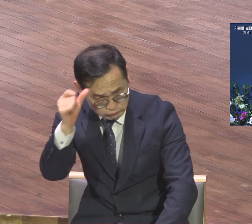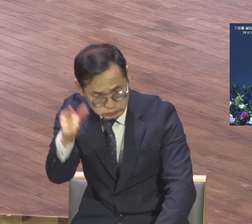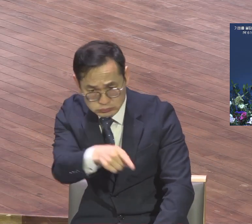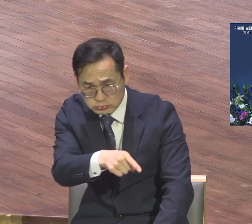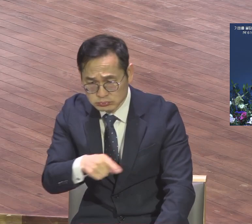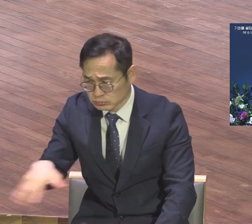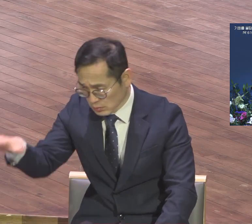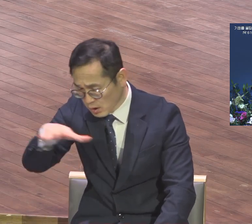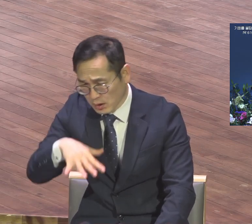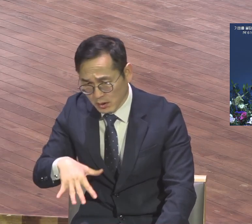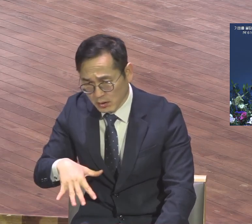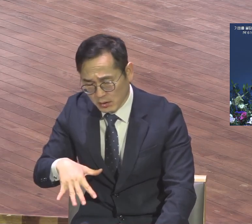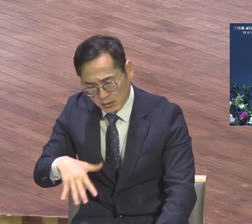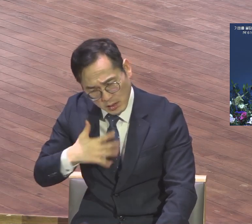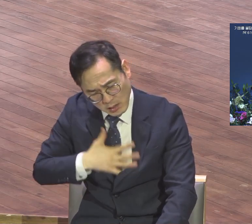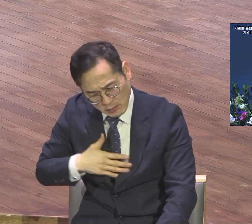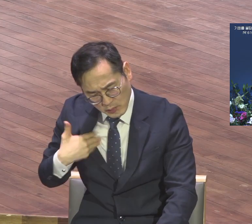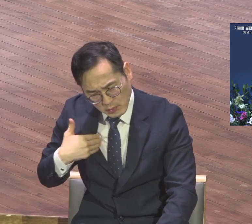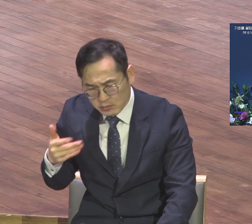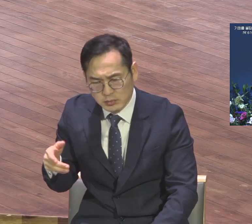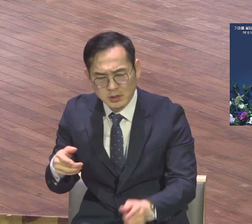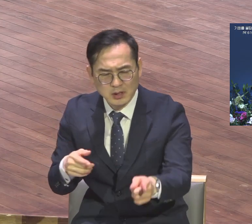당해.